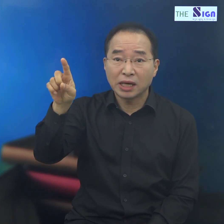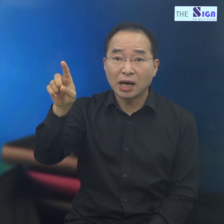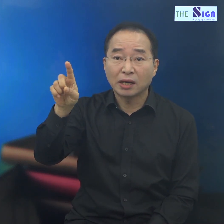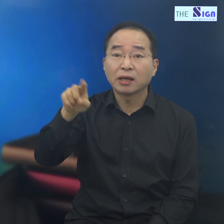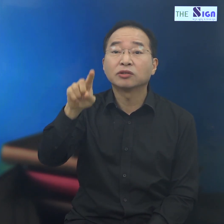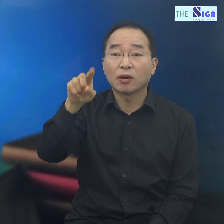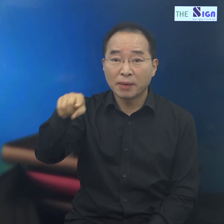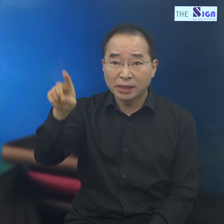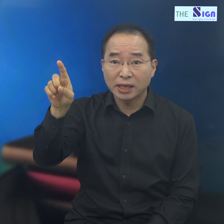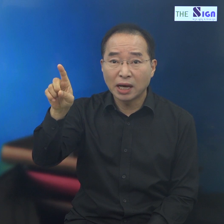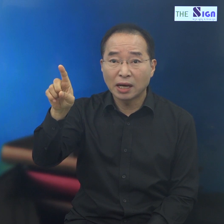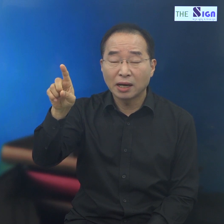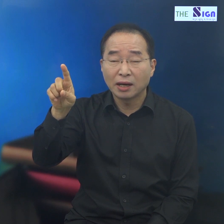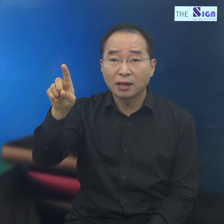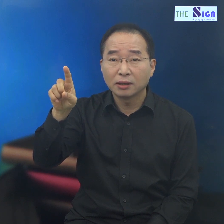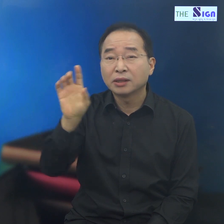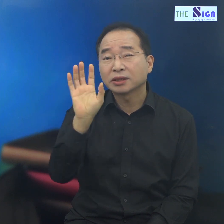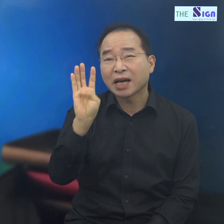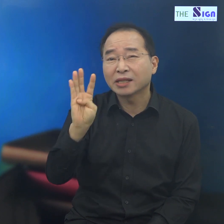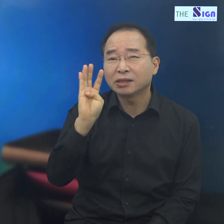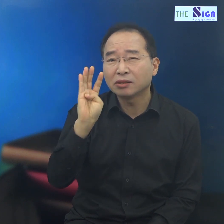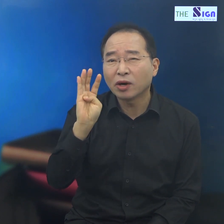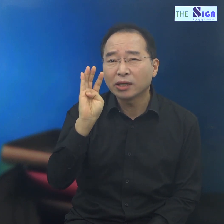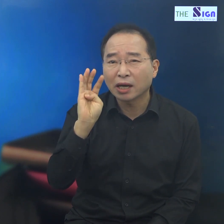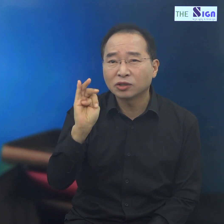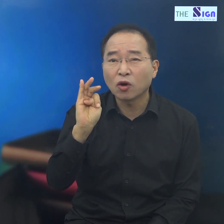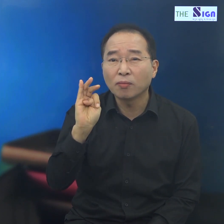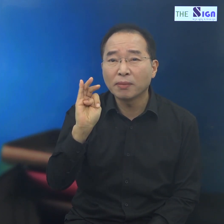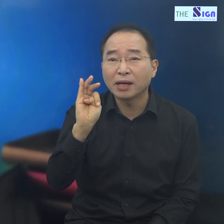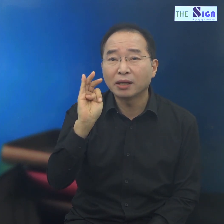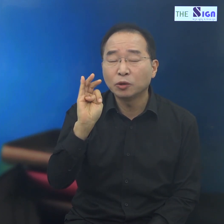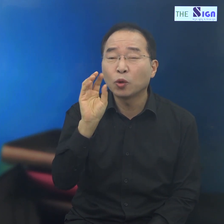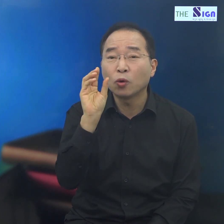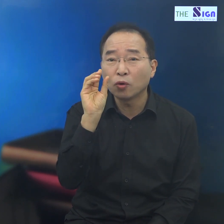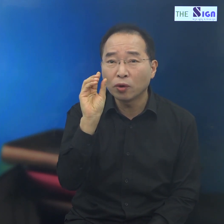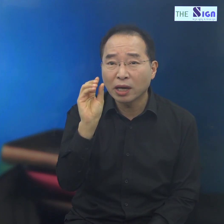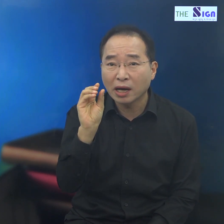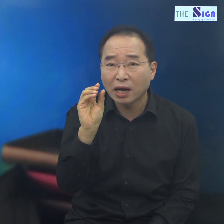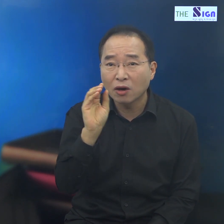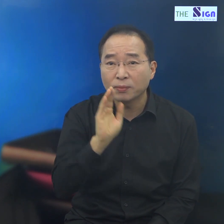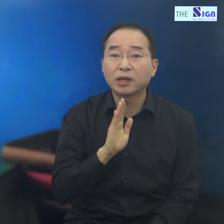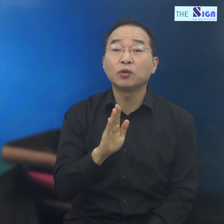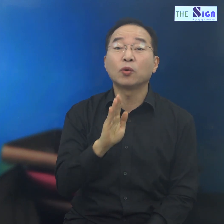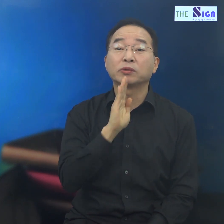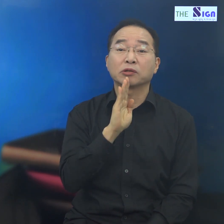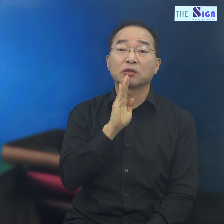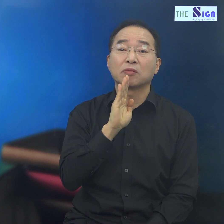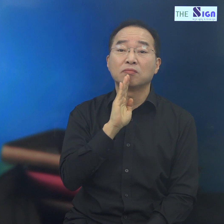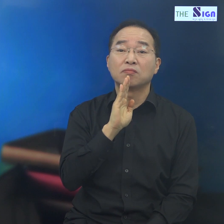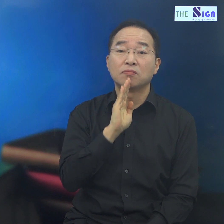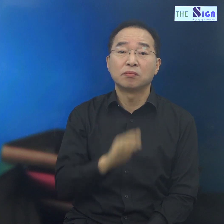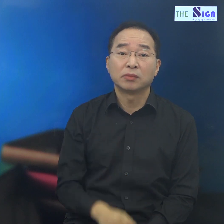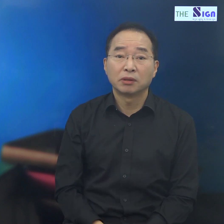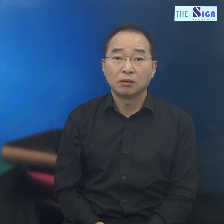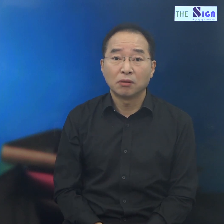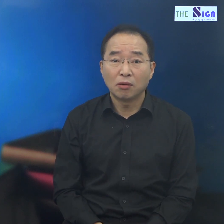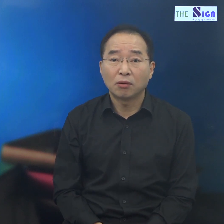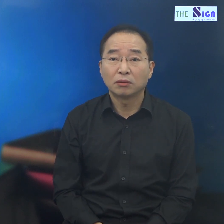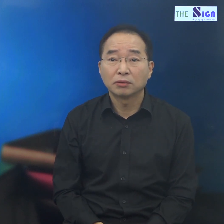사실이야, 정말이야, 사실과 약간 정말 요런 거에 가까우면 요런 거 써줘요. 그